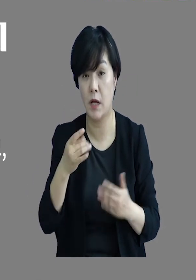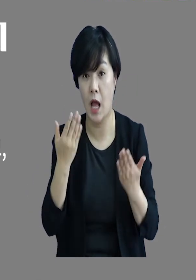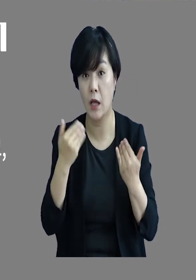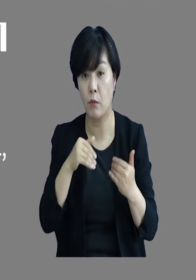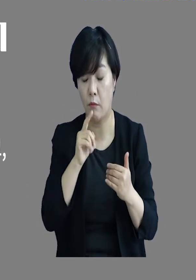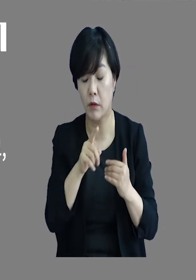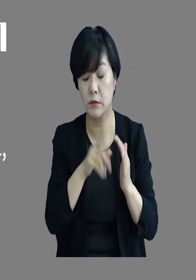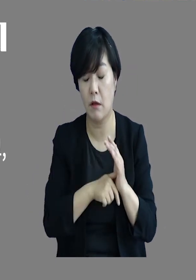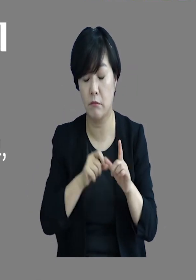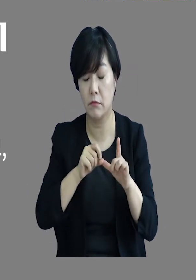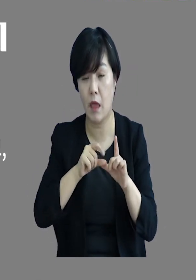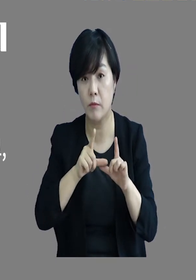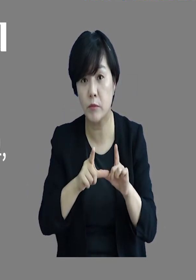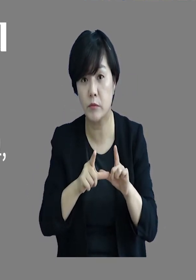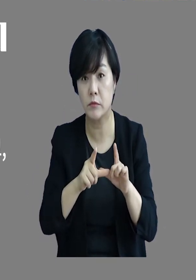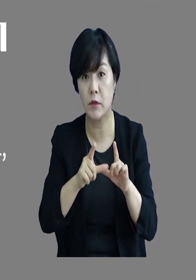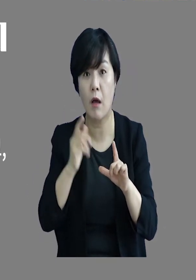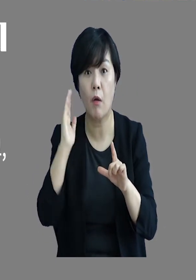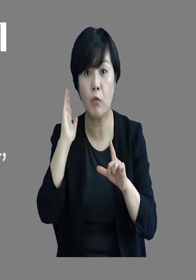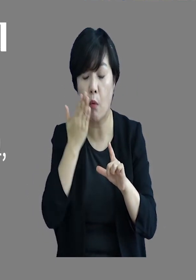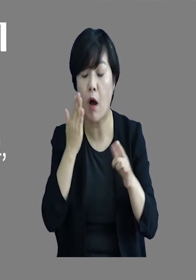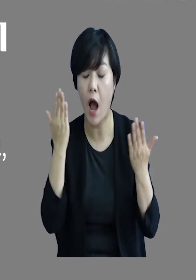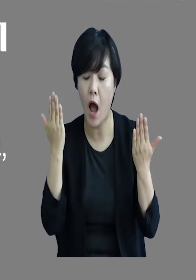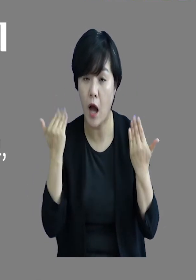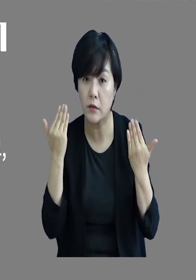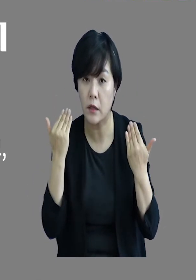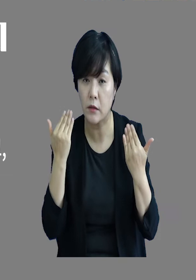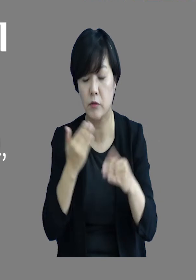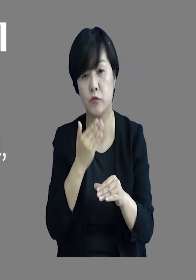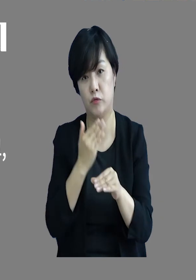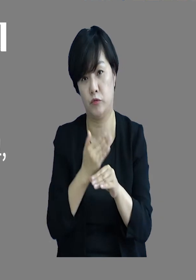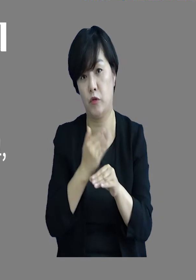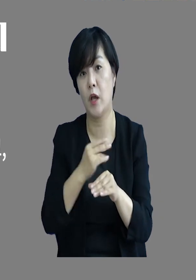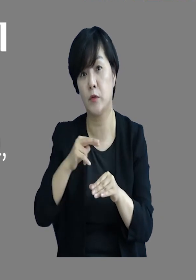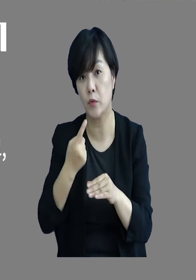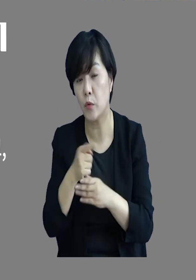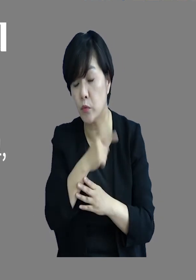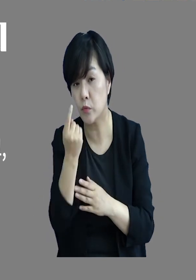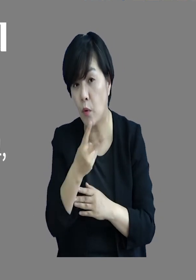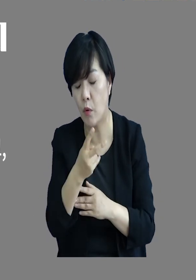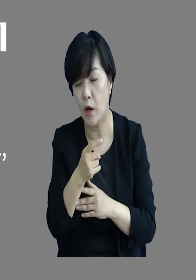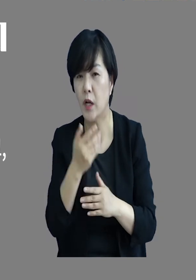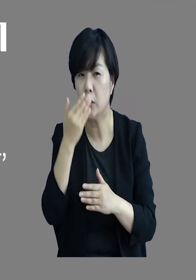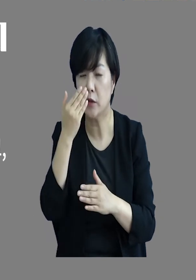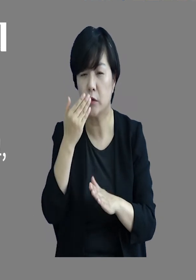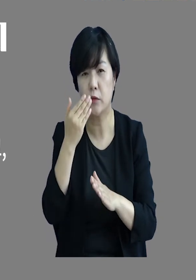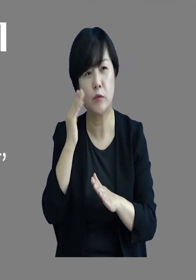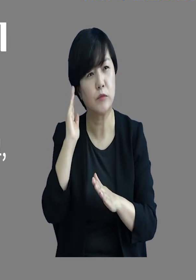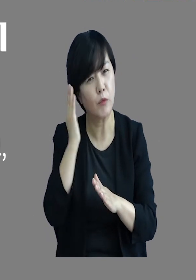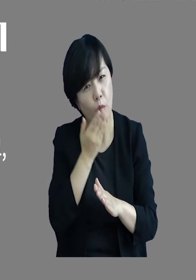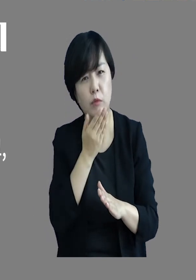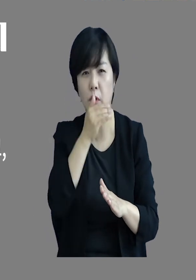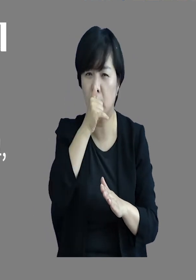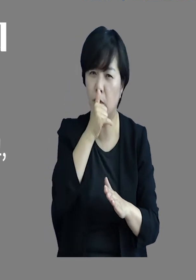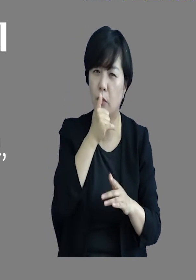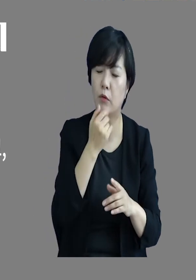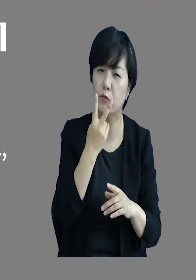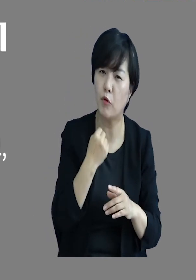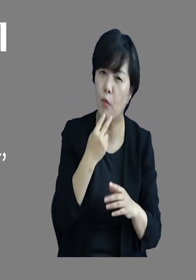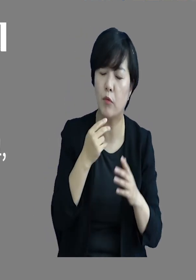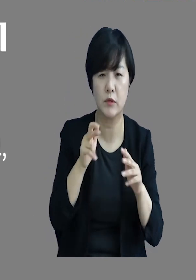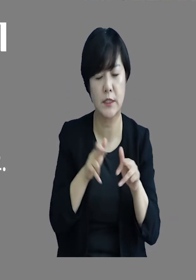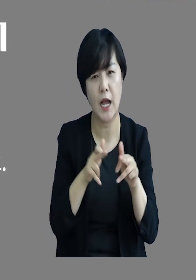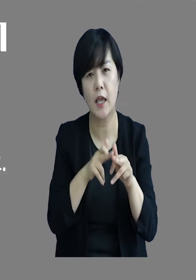대부분의 학생이 청각장애 학생이었고, 청각장애 학생 중에서도 이제 순수한 청각장애 학생도 있고 중복장애